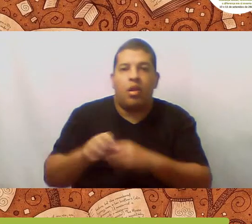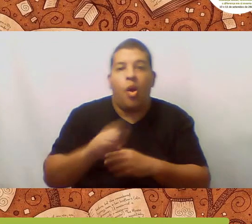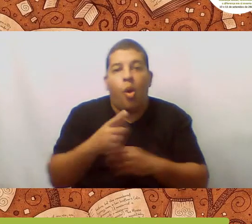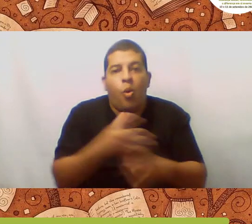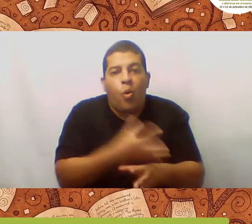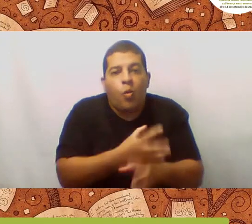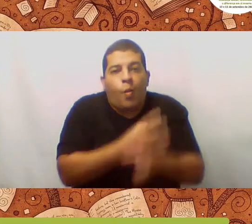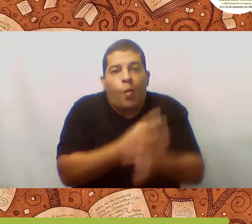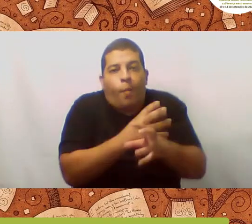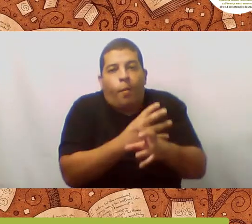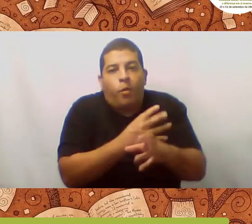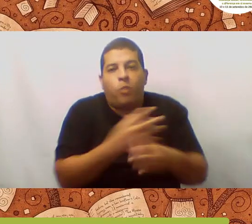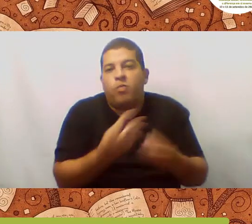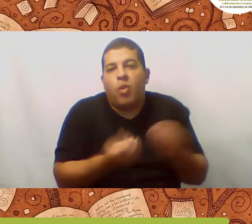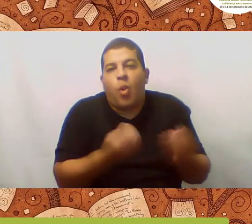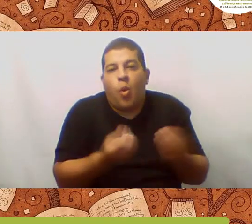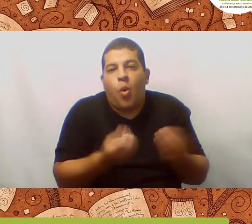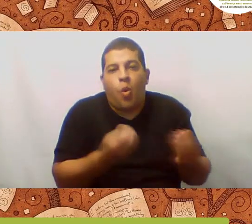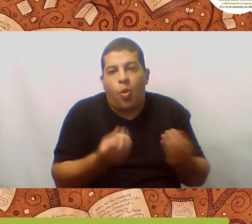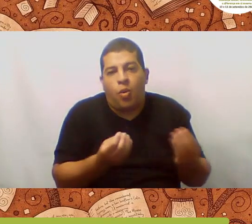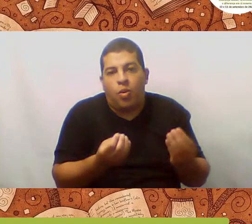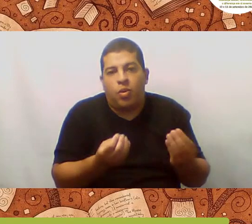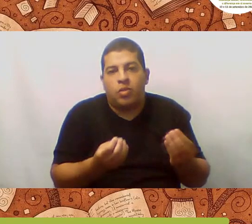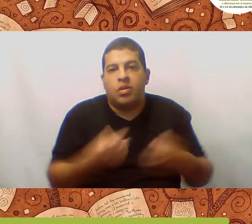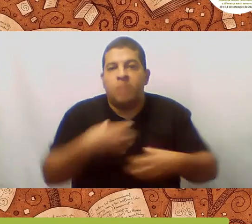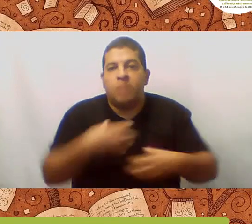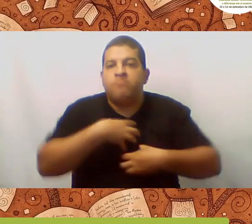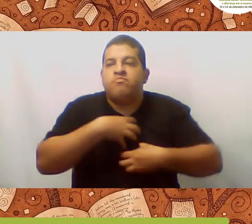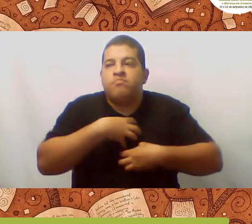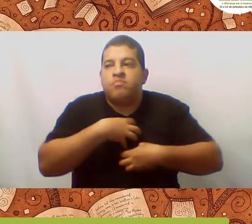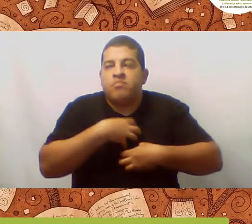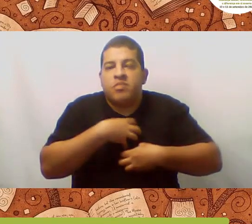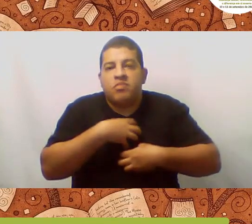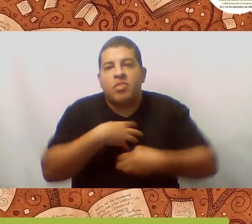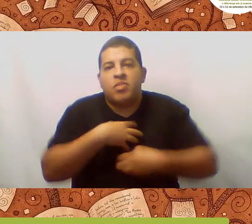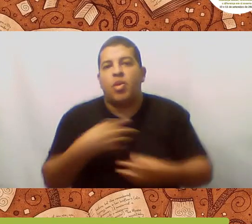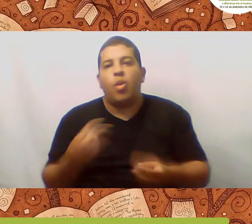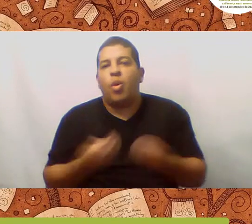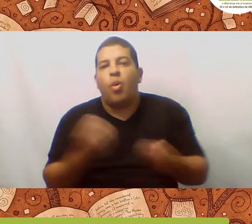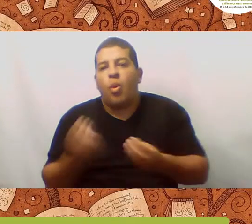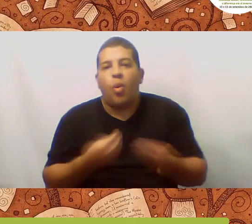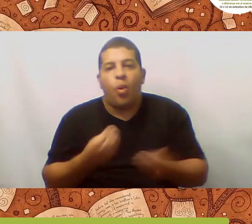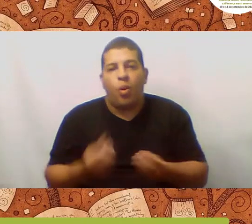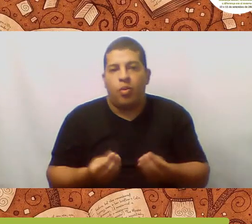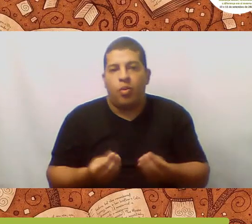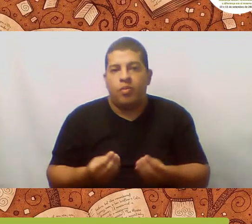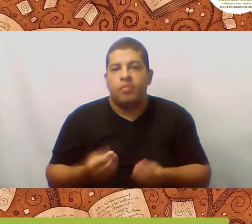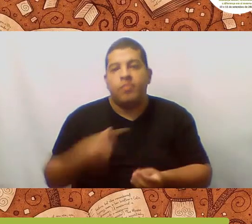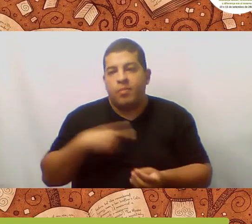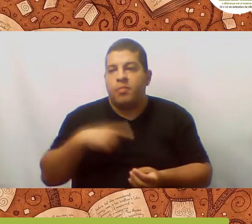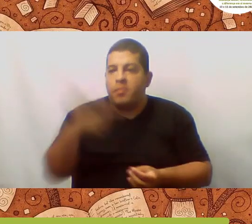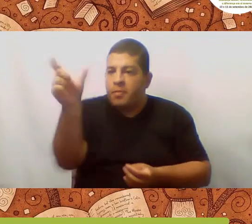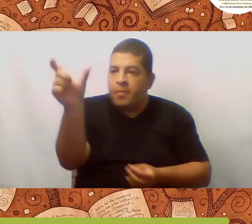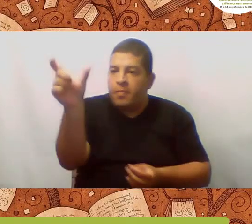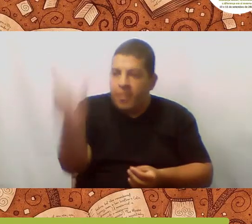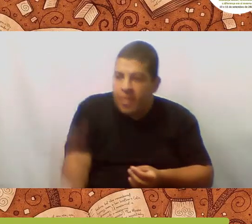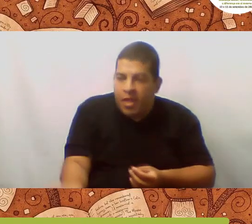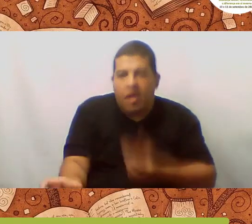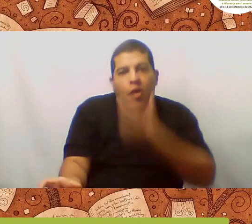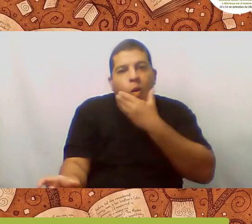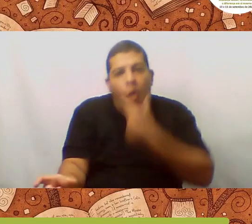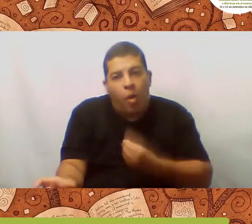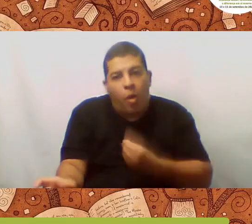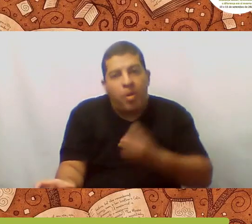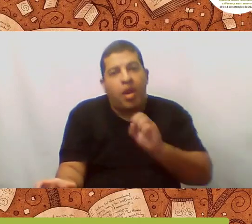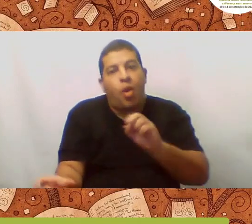de acordo com a variação dos humores, nós poderíamos ter um ser homem ou um ser